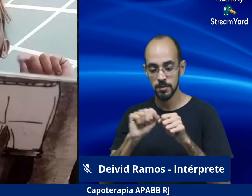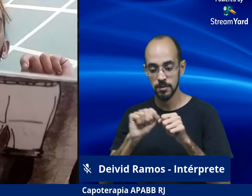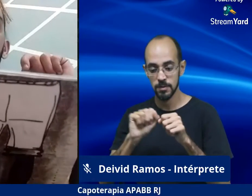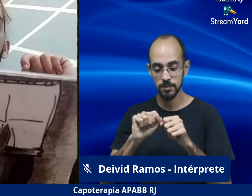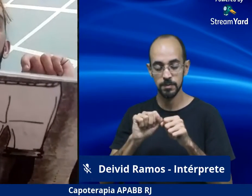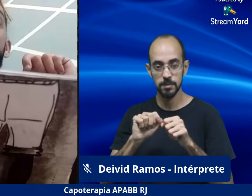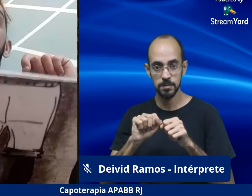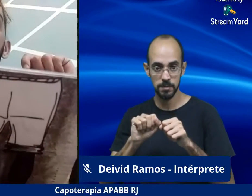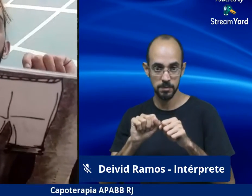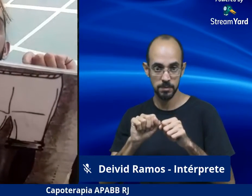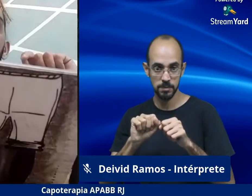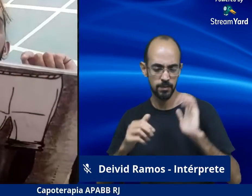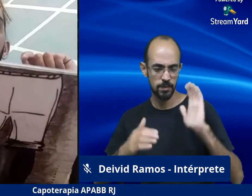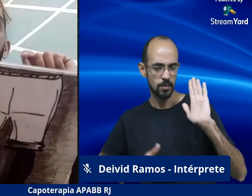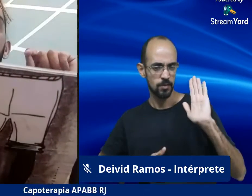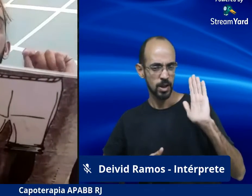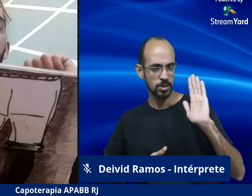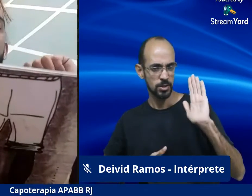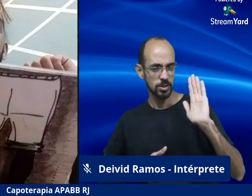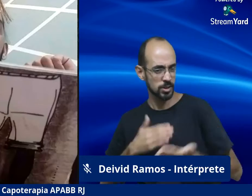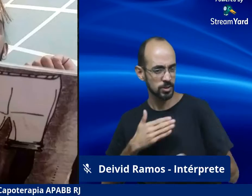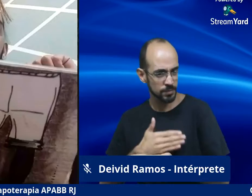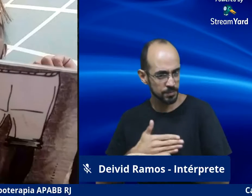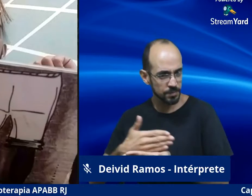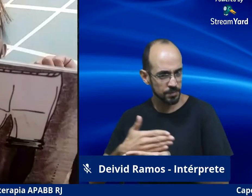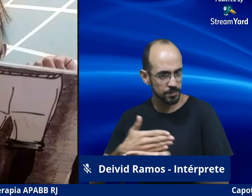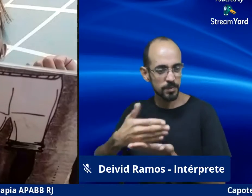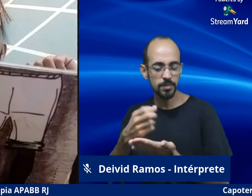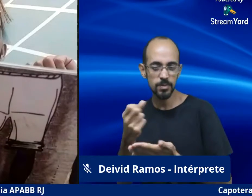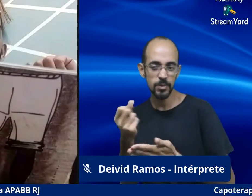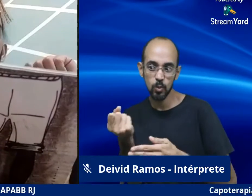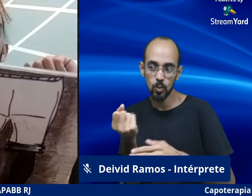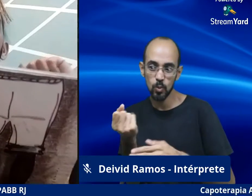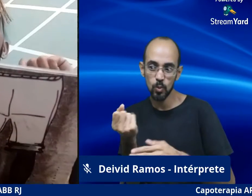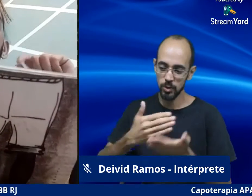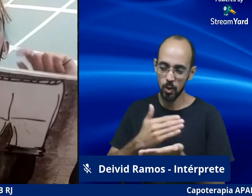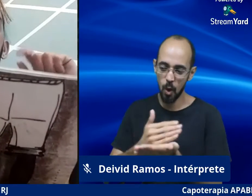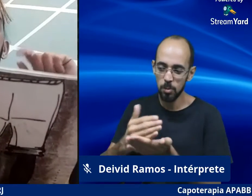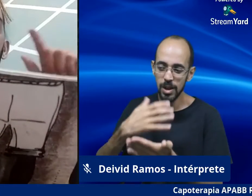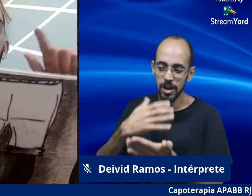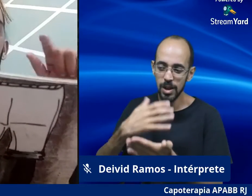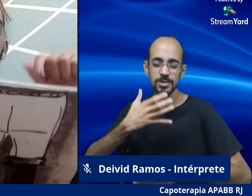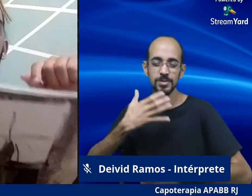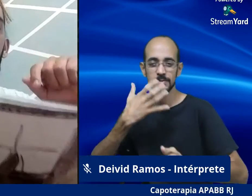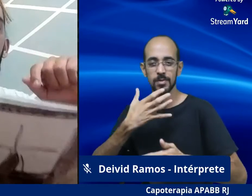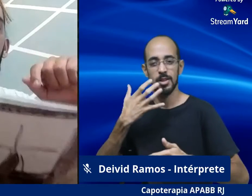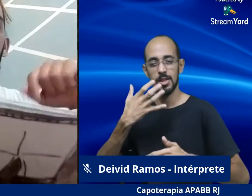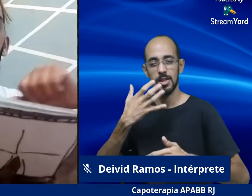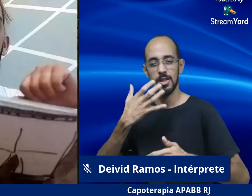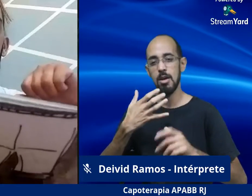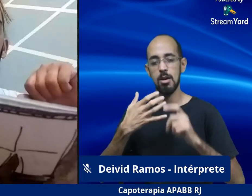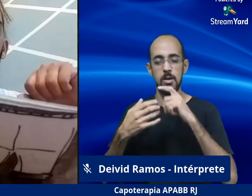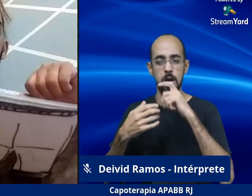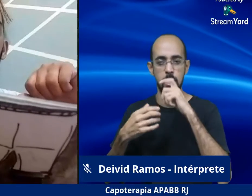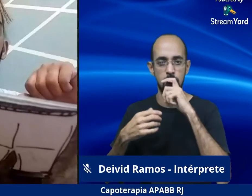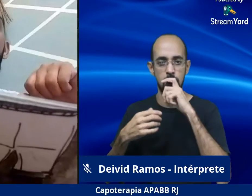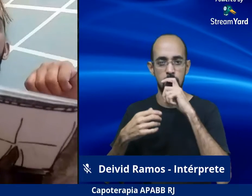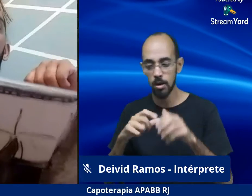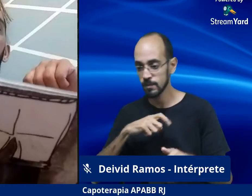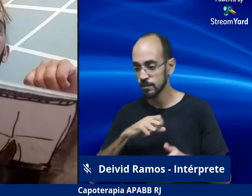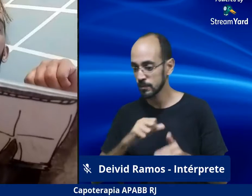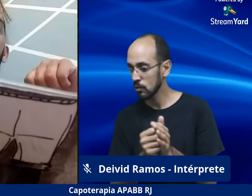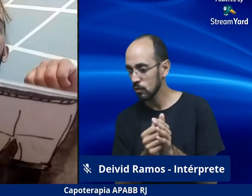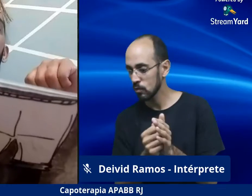só começa quando o gunga começa a tocar. Diversos sons ele produziu.